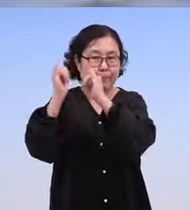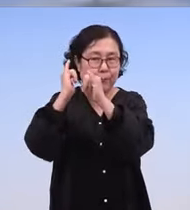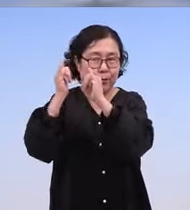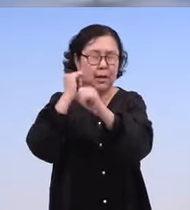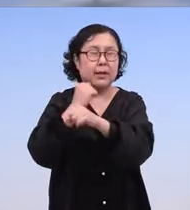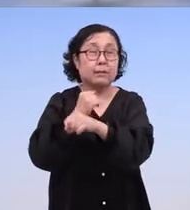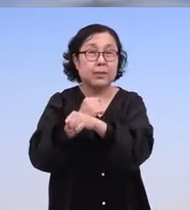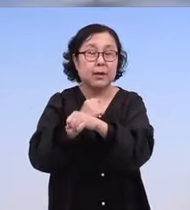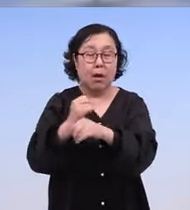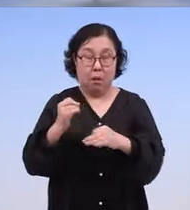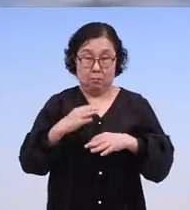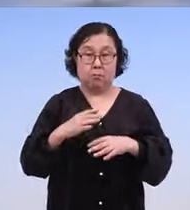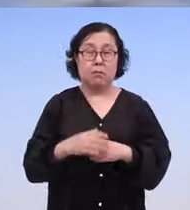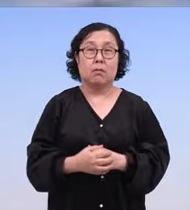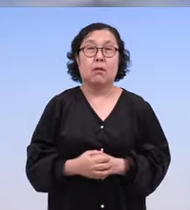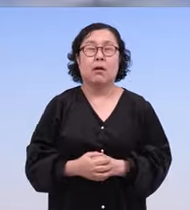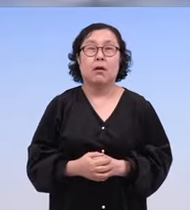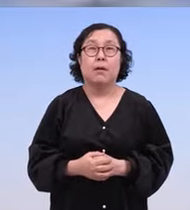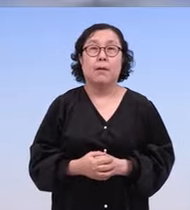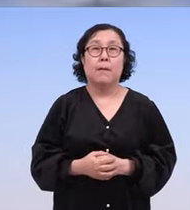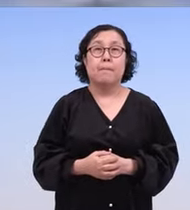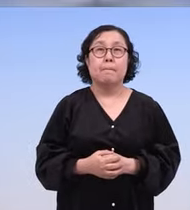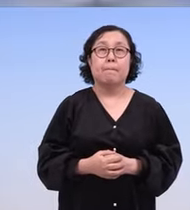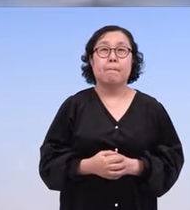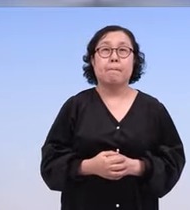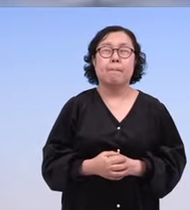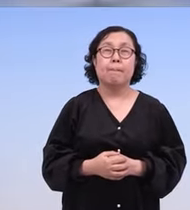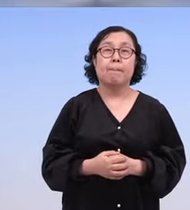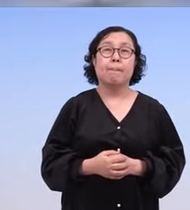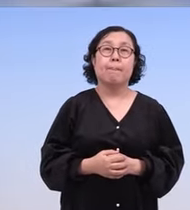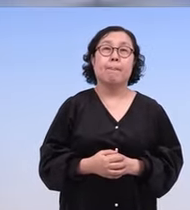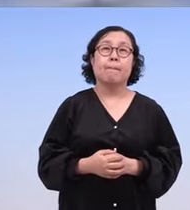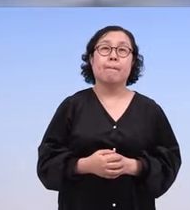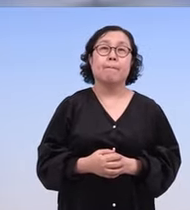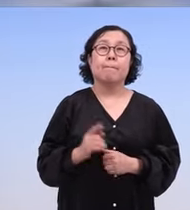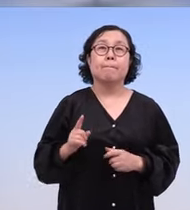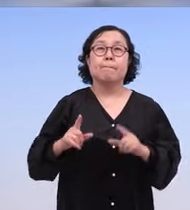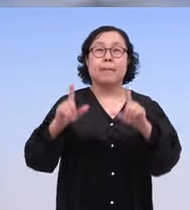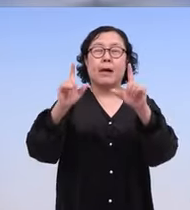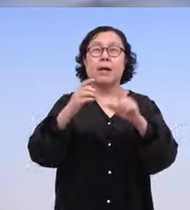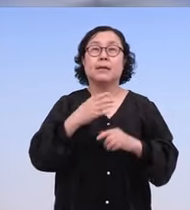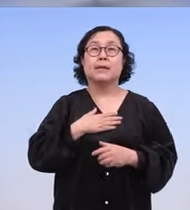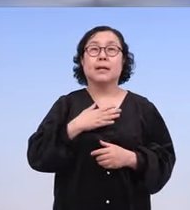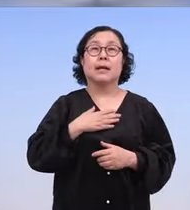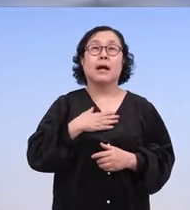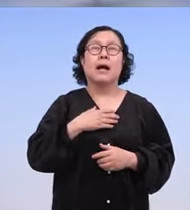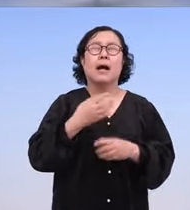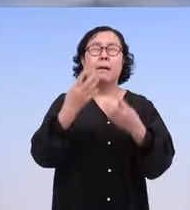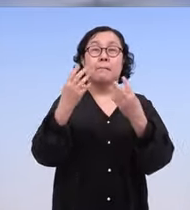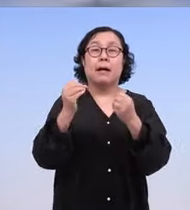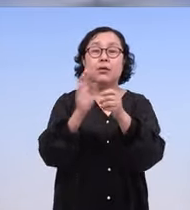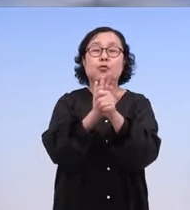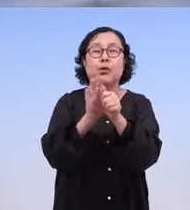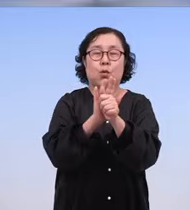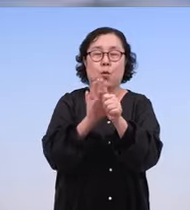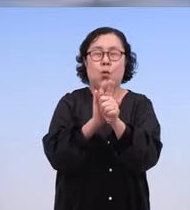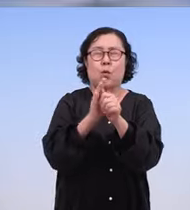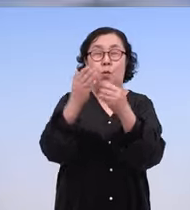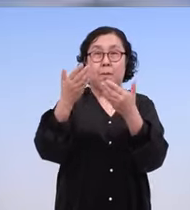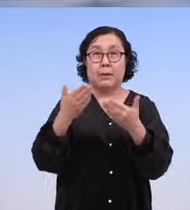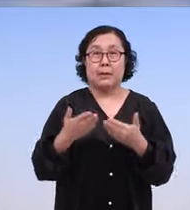깜짝 놀라시죠. 그러면서 이제 이런저런 대화를 하다가 그날 제가 정말 많은 위로를